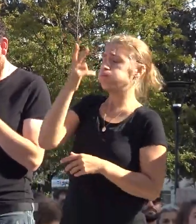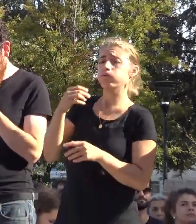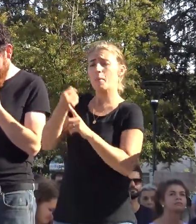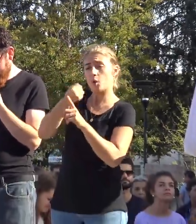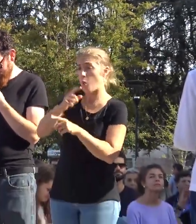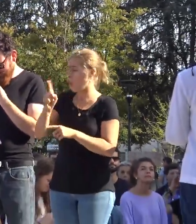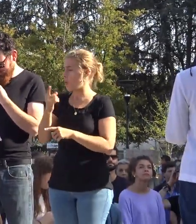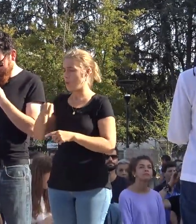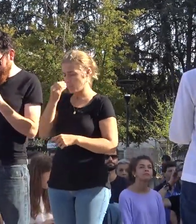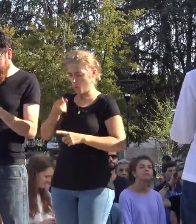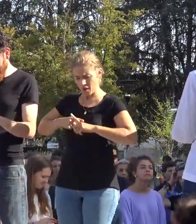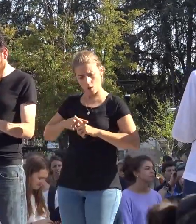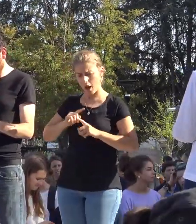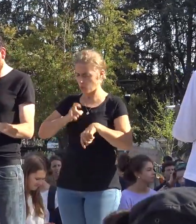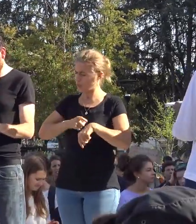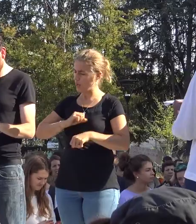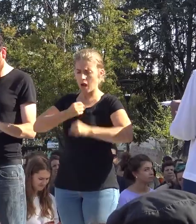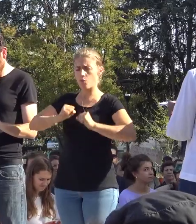mais convaincus qu'il faut agir maintenant.